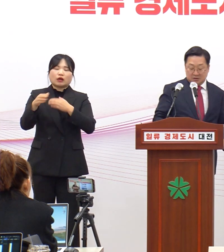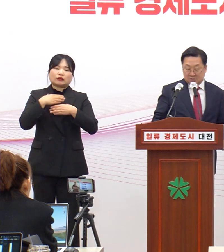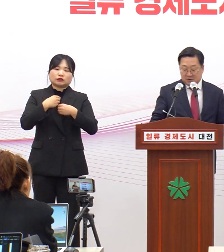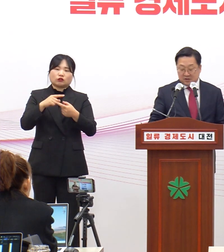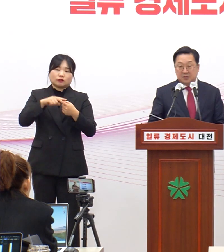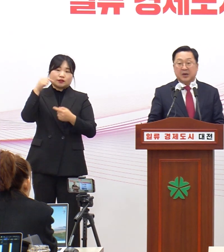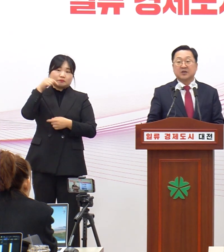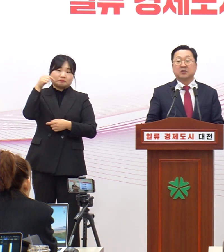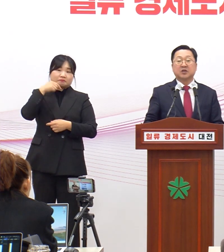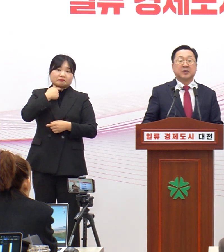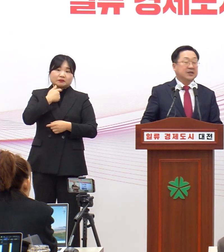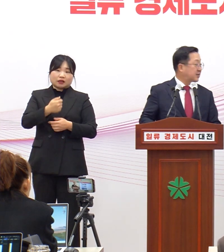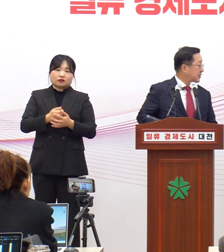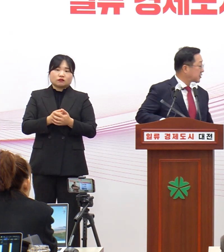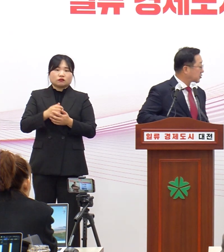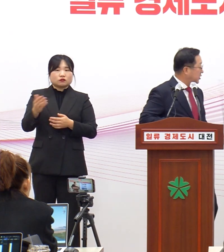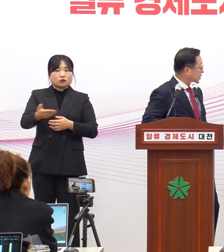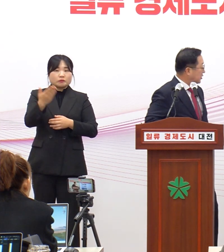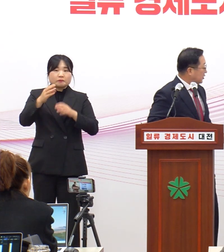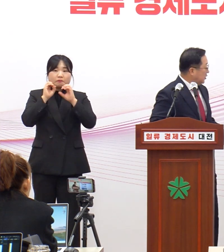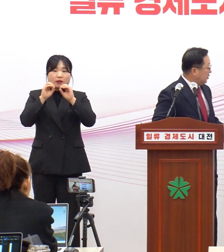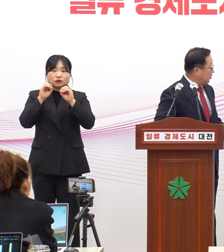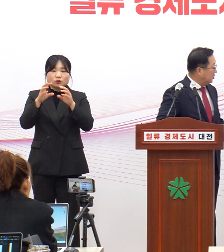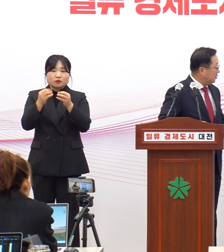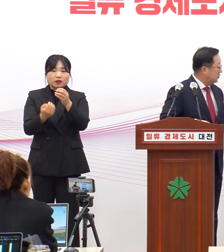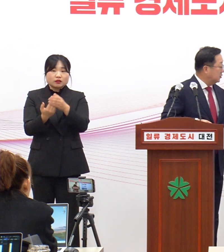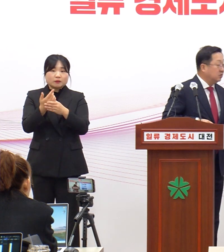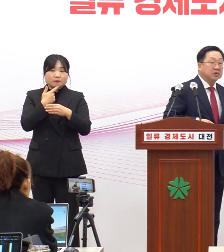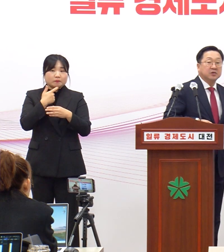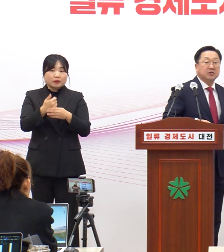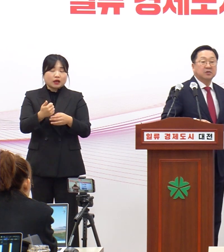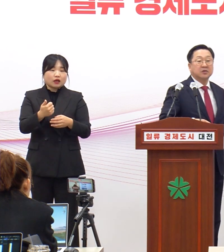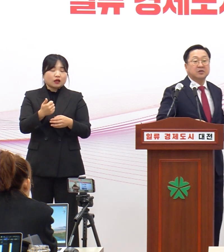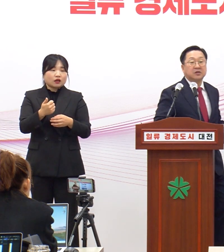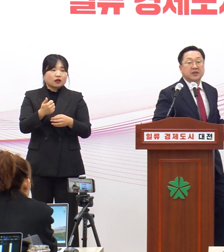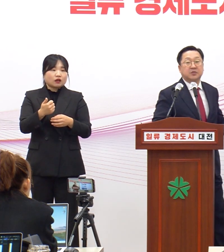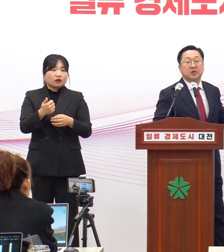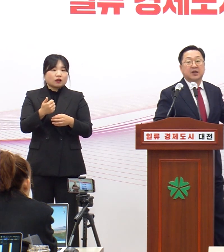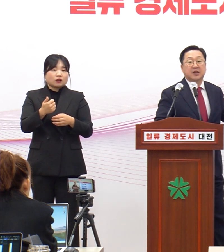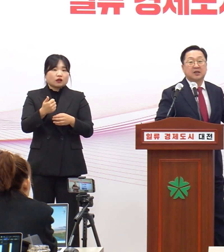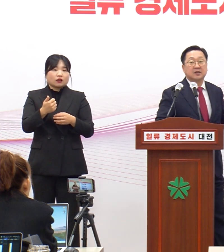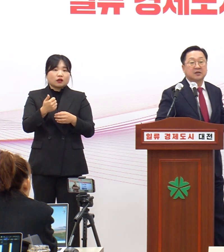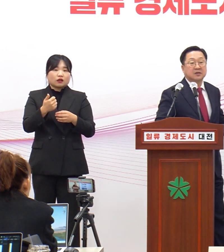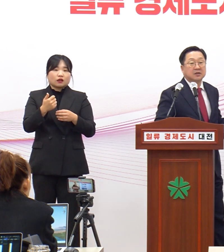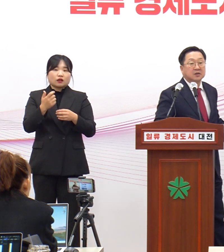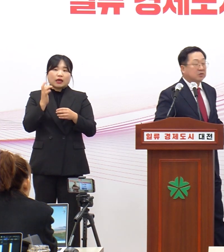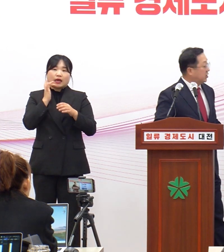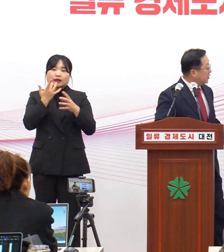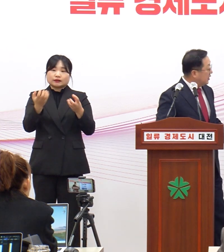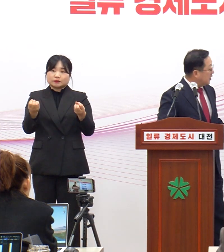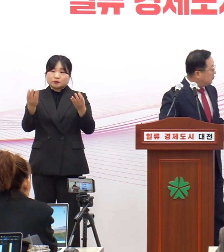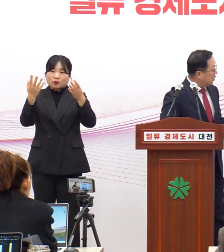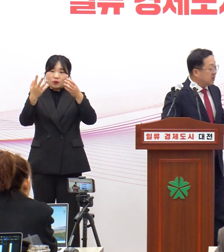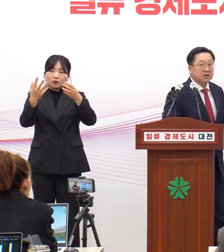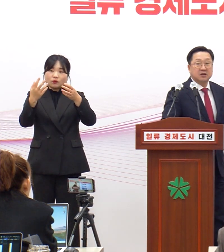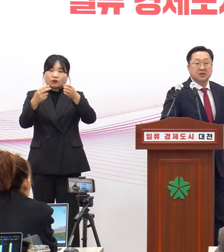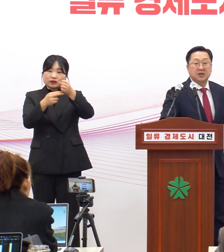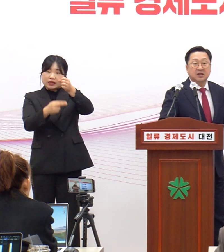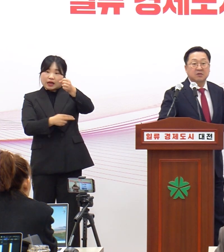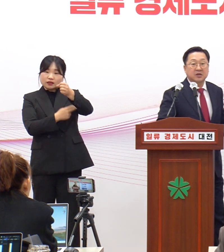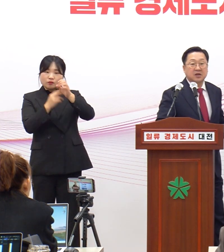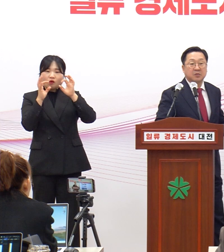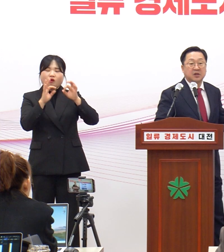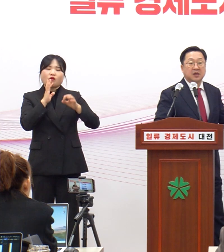저 방송에도 많이 쓰이는 우리 여기 이런 저 엑스포 다리 이거 굉장히 아름답게